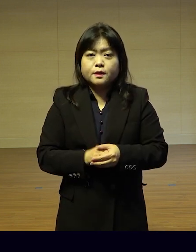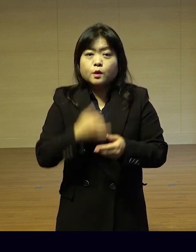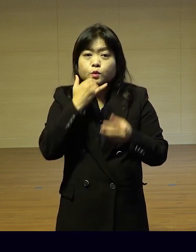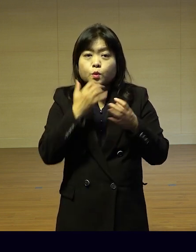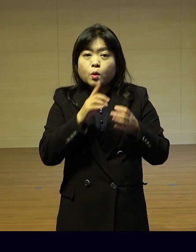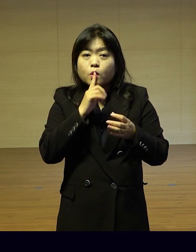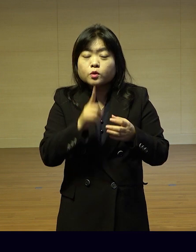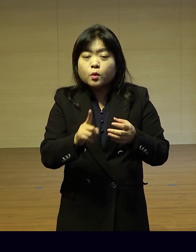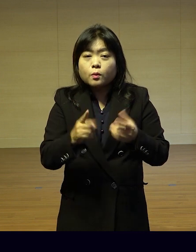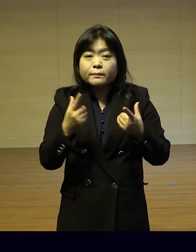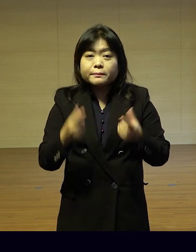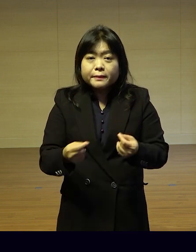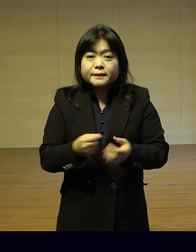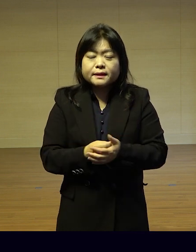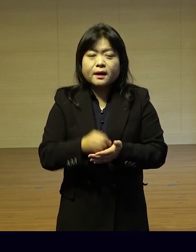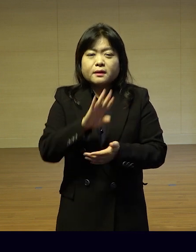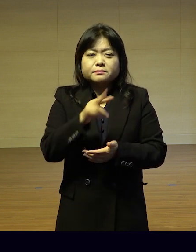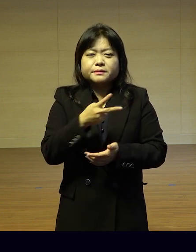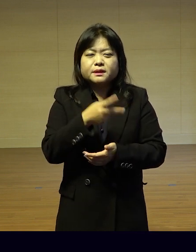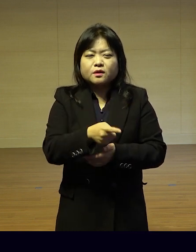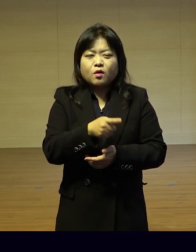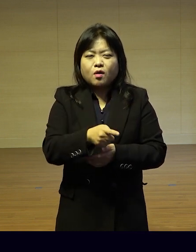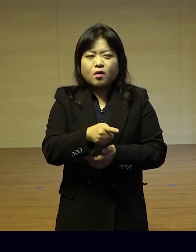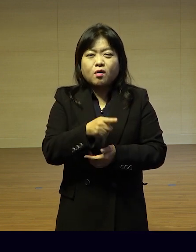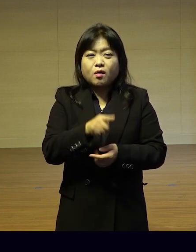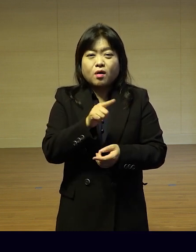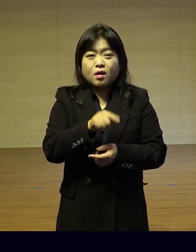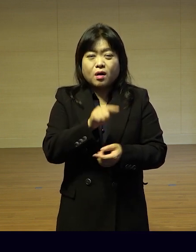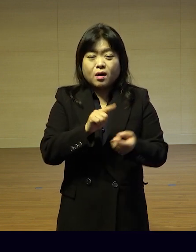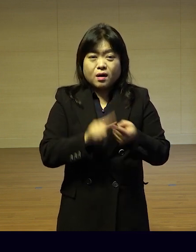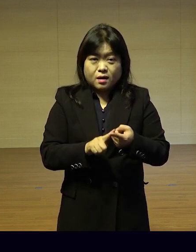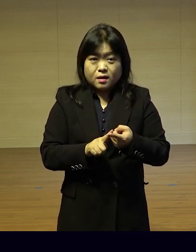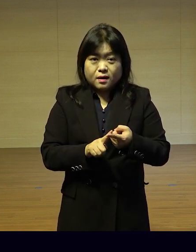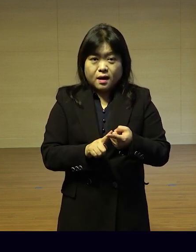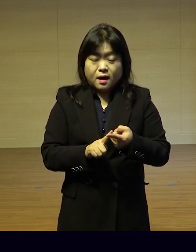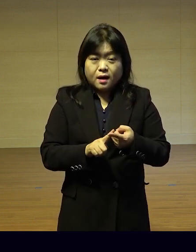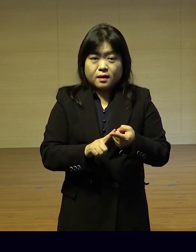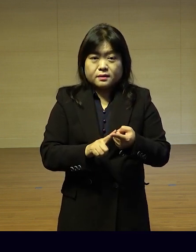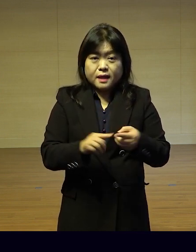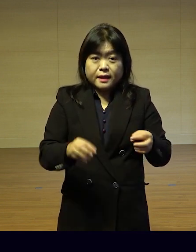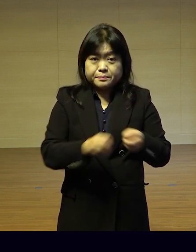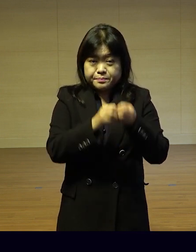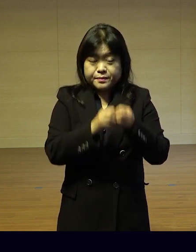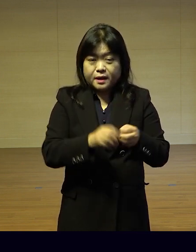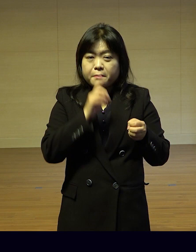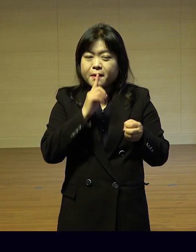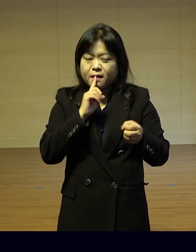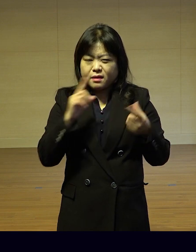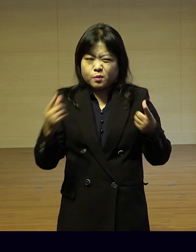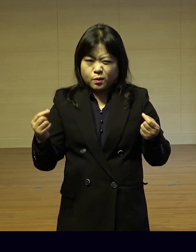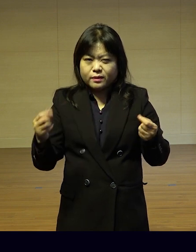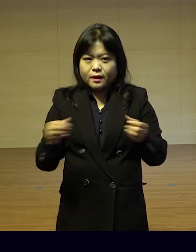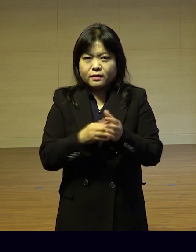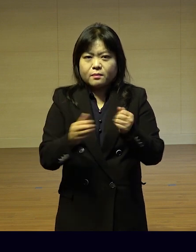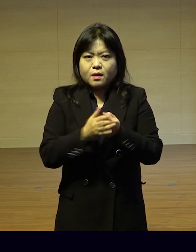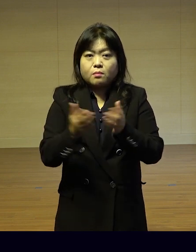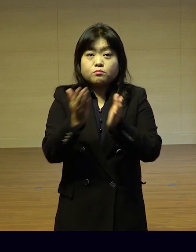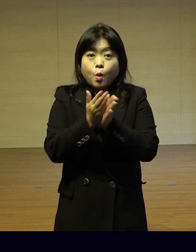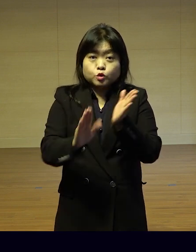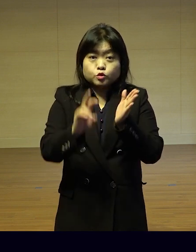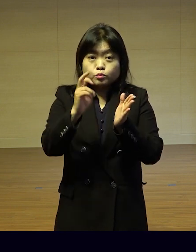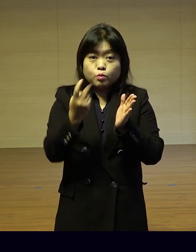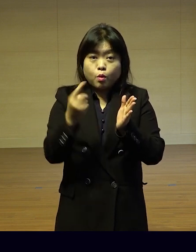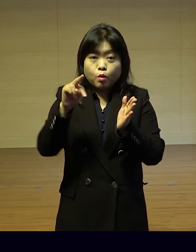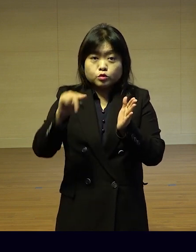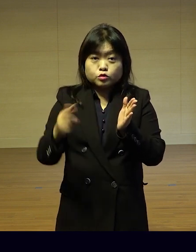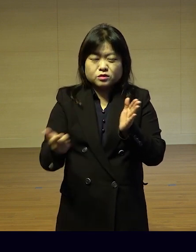독일어도 마찬가지, 비더가 against에 대응하고요. 대립되게 말하는 것 똑같습니다. 그래서 모순이라고 하는 것은